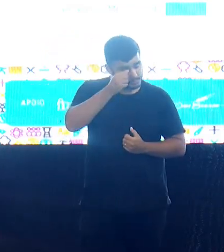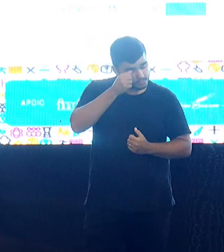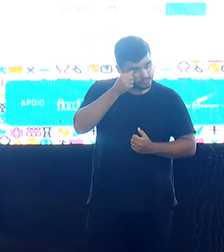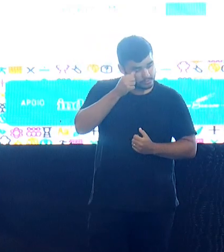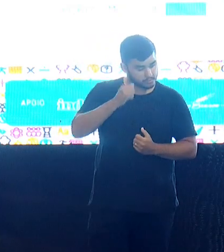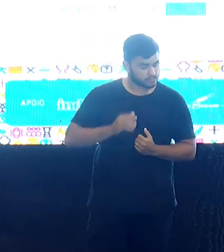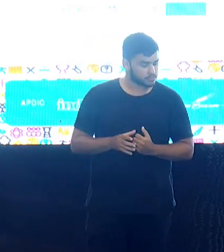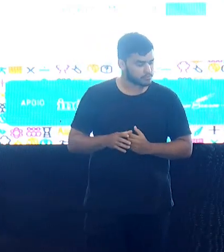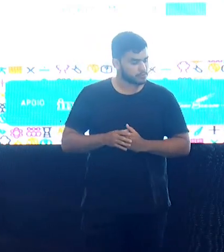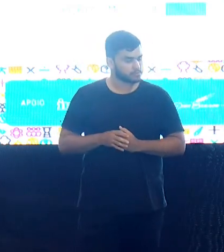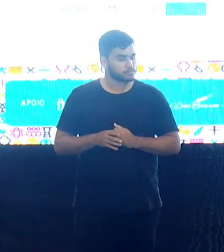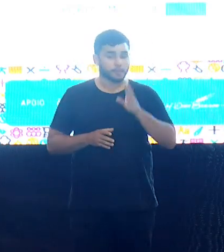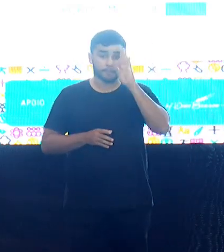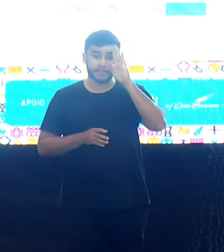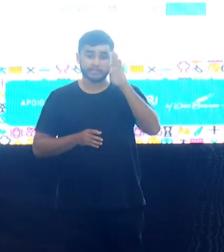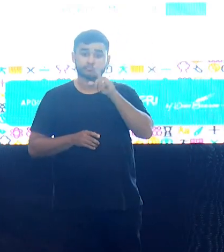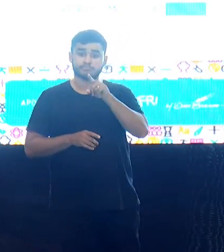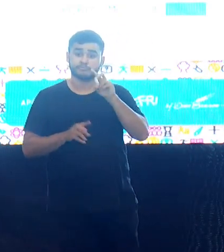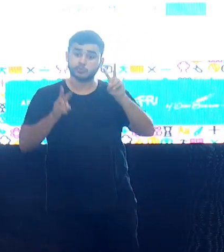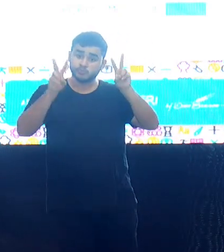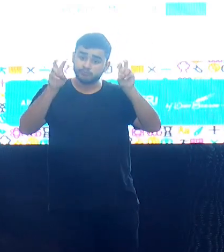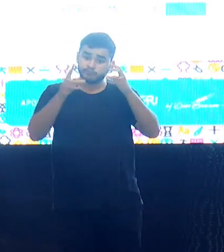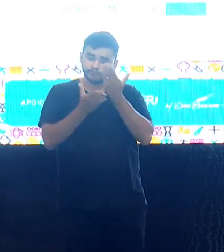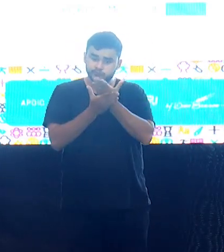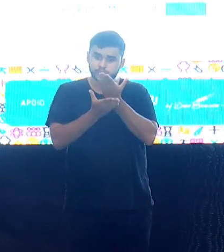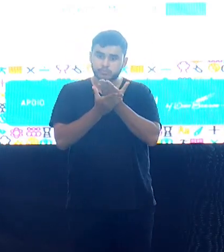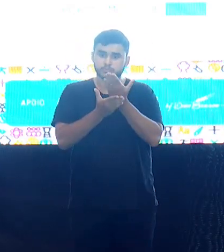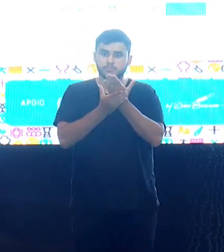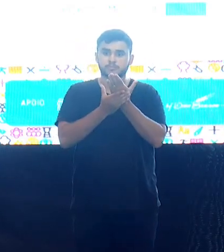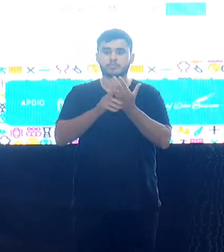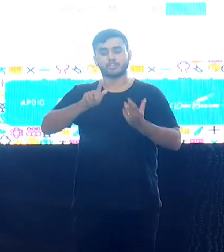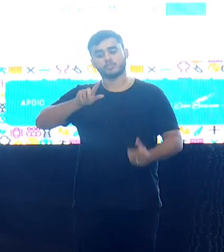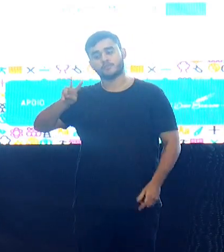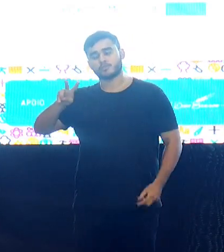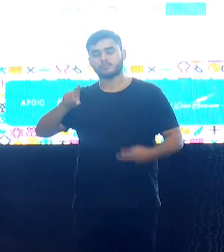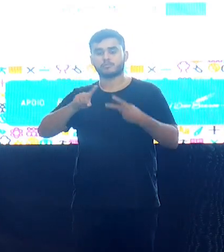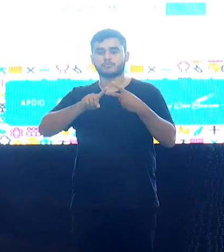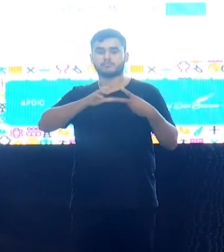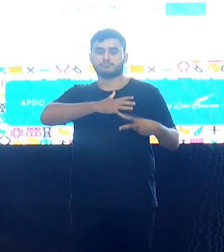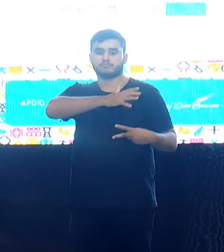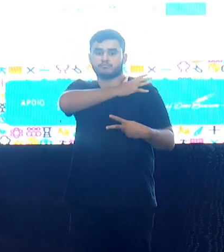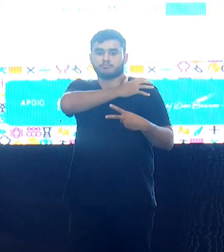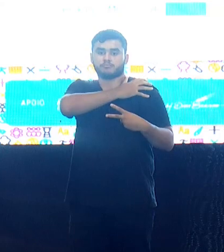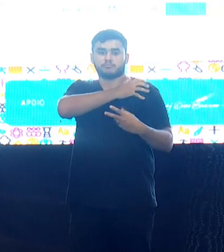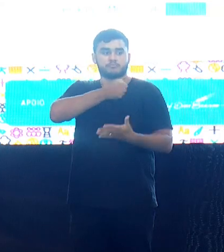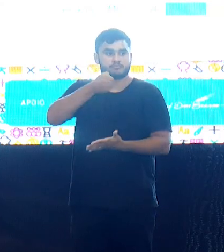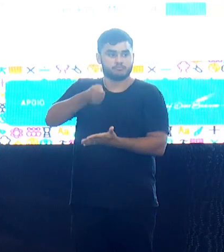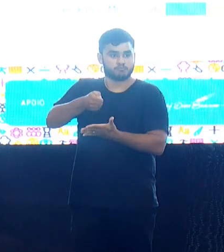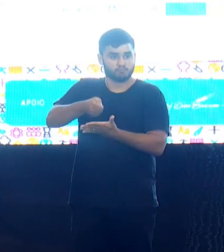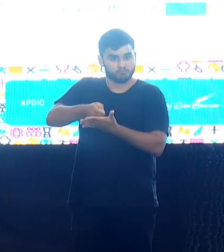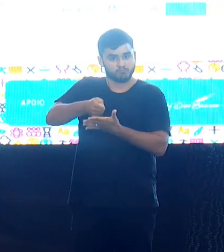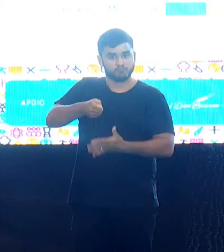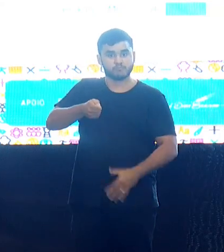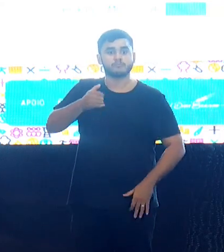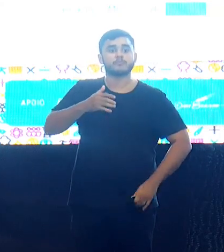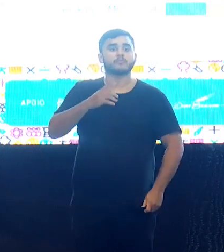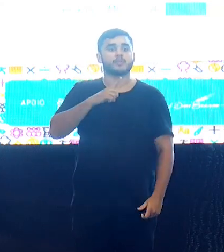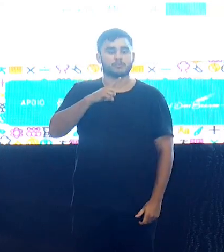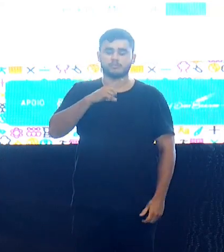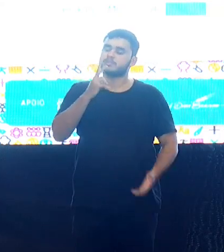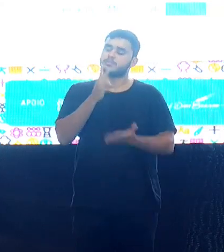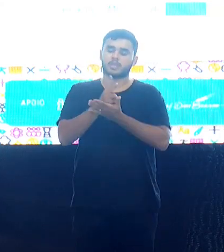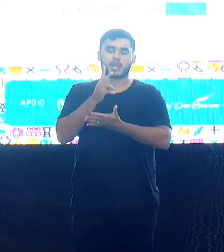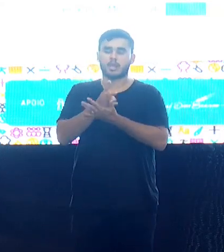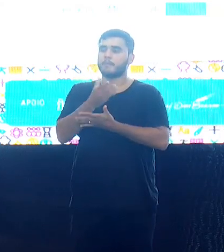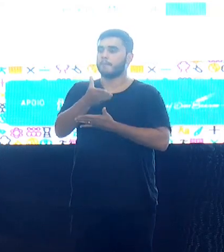de assuntos prioritários para estudar, era Vargas e ditadura. São assuntos top, eles sempre caem,